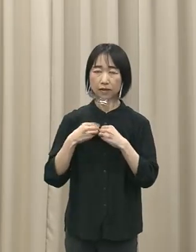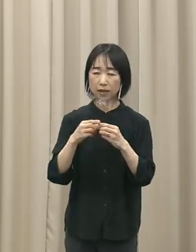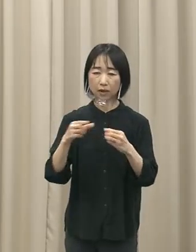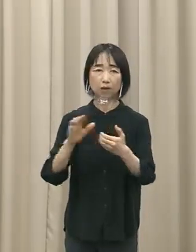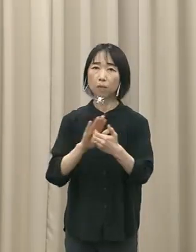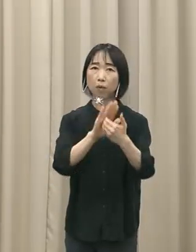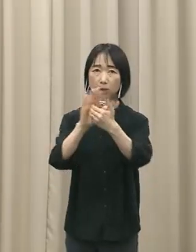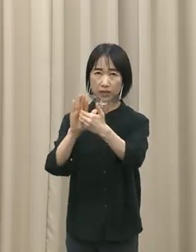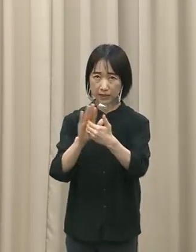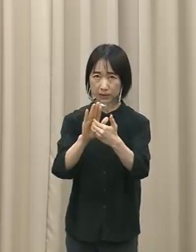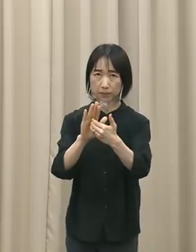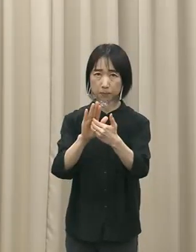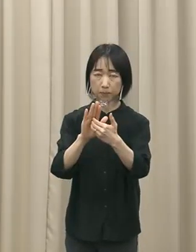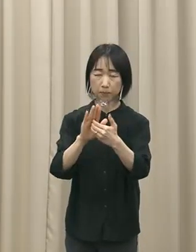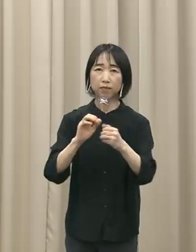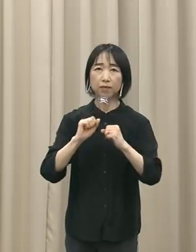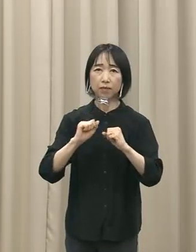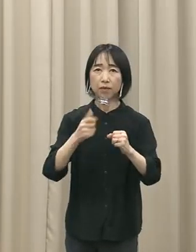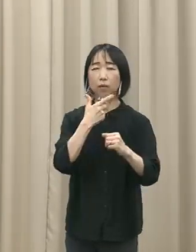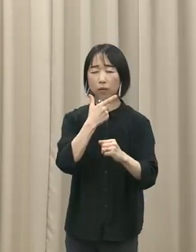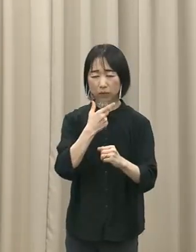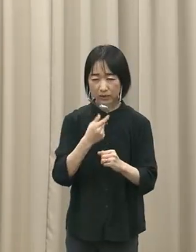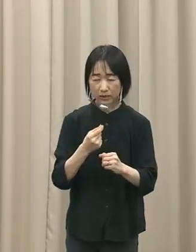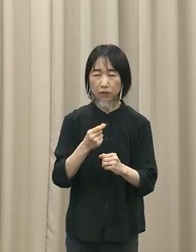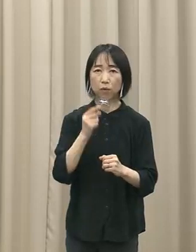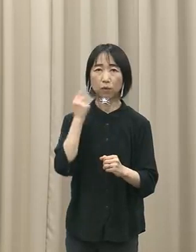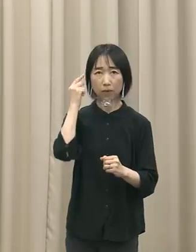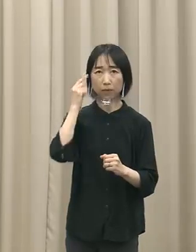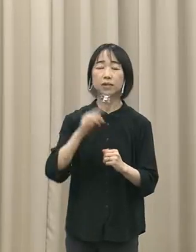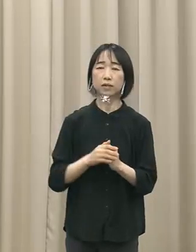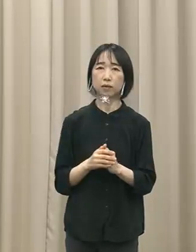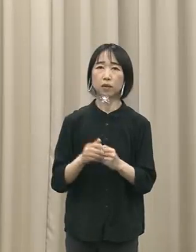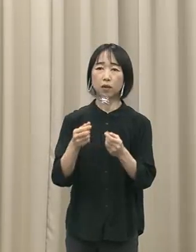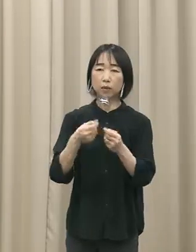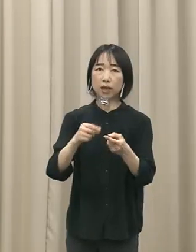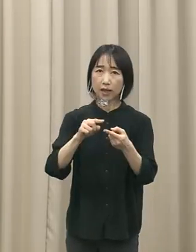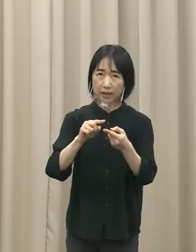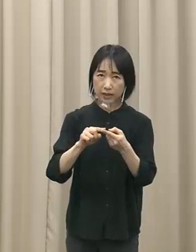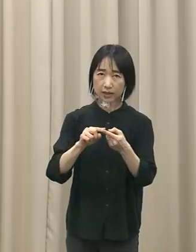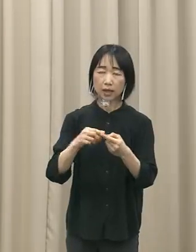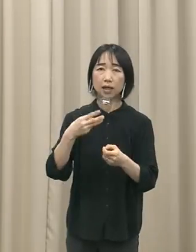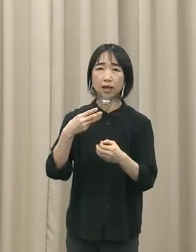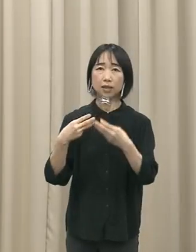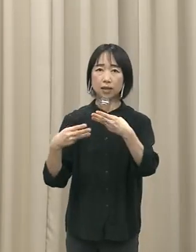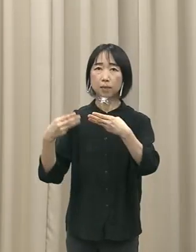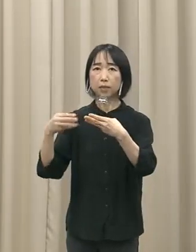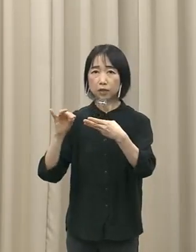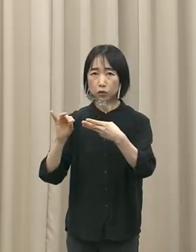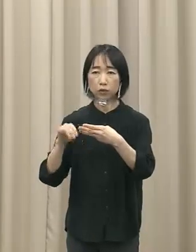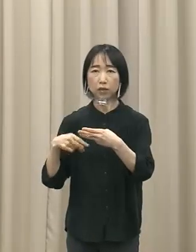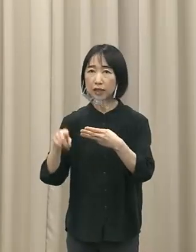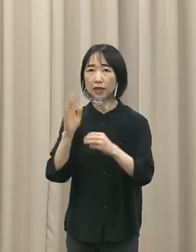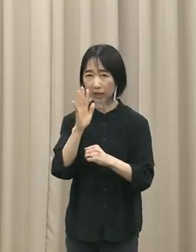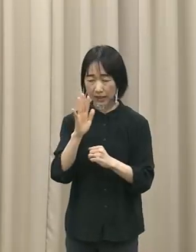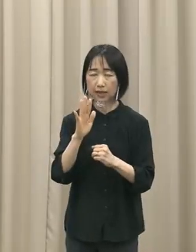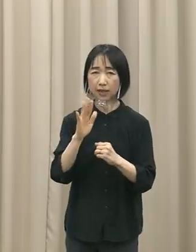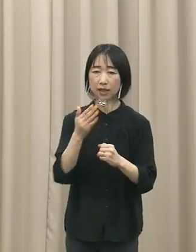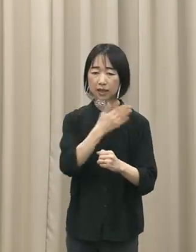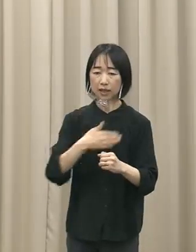防止に取り組んでいただきたいと存じます。具体的には、3つの密の回避、体調管